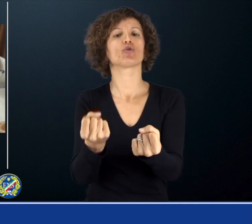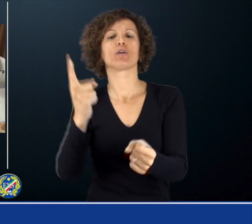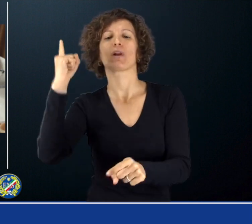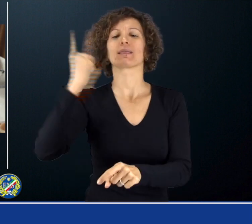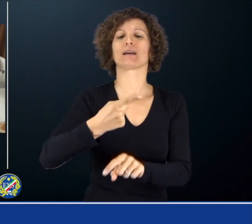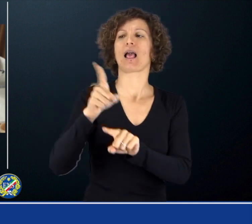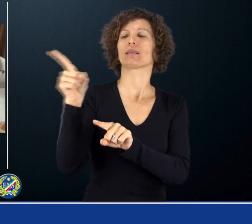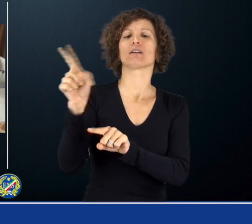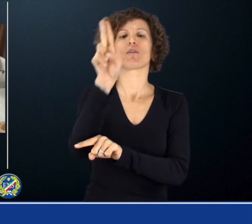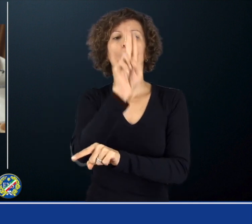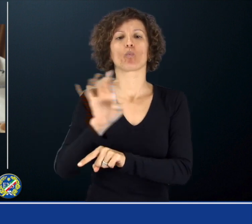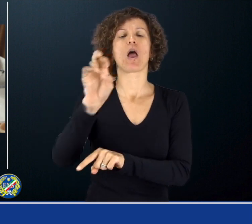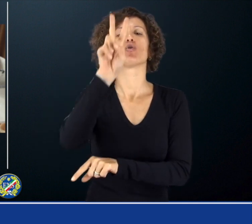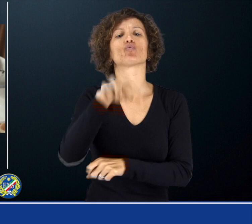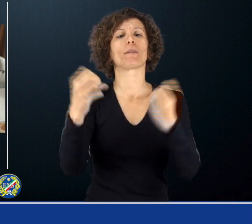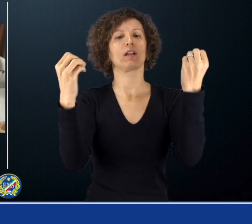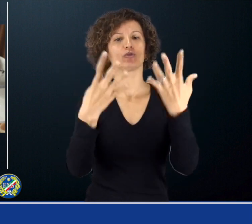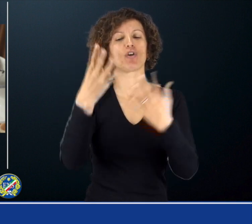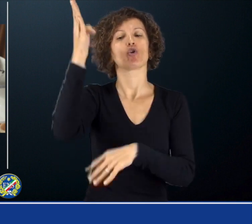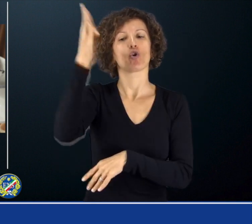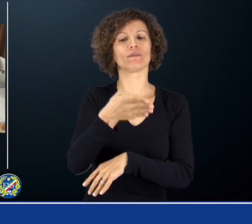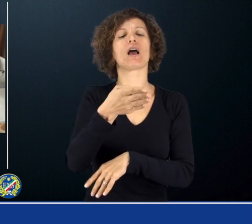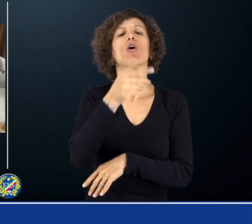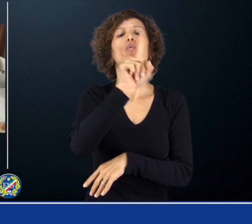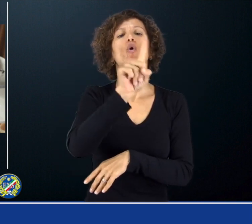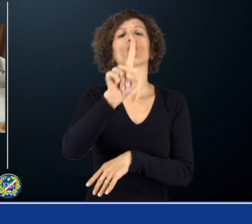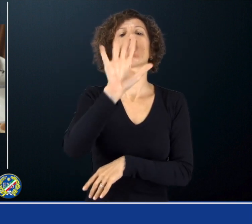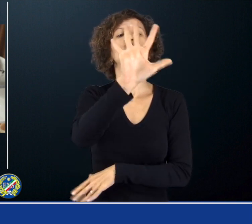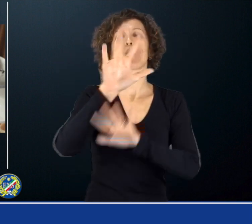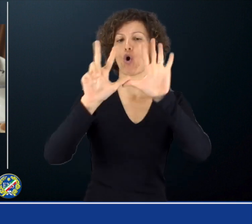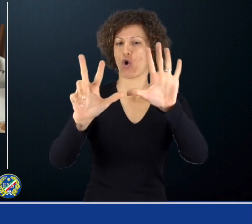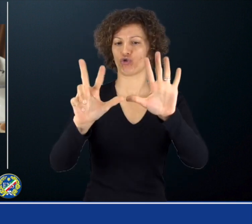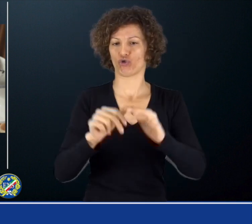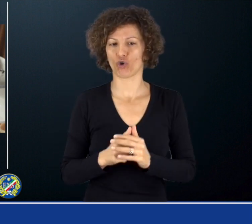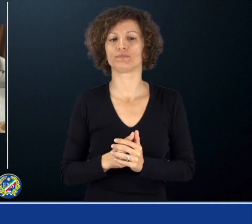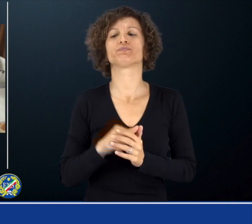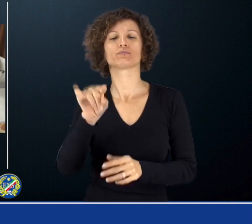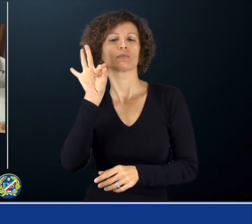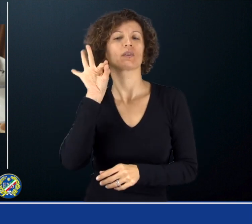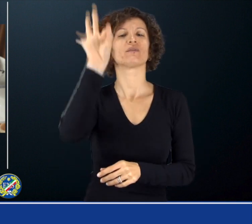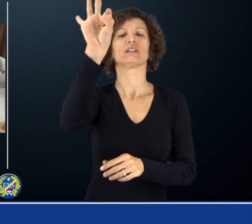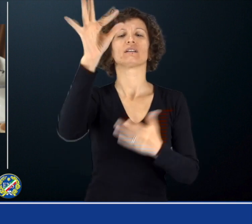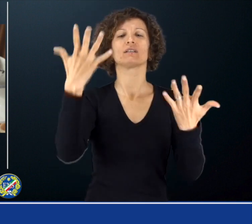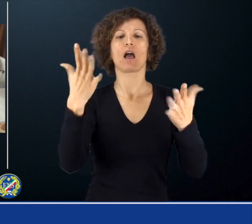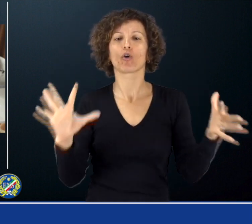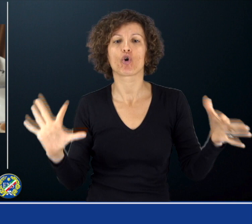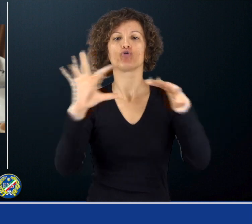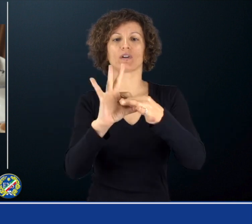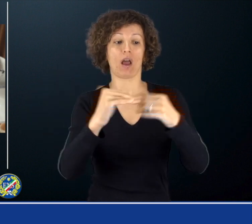1158, al fine di conciliare l'attività lavorativa e la vita privata per i genitori e i